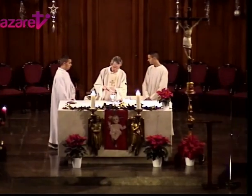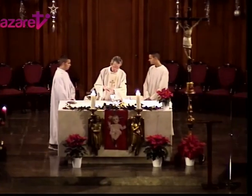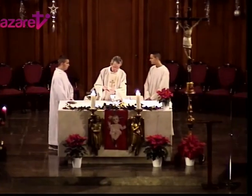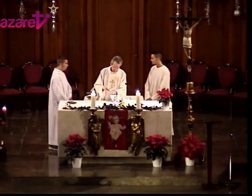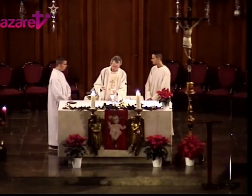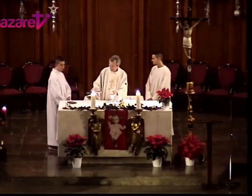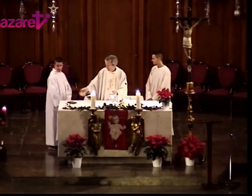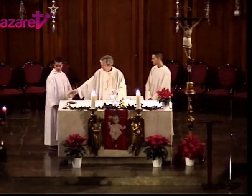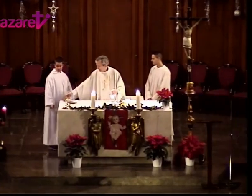Estás aquí,